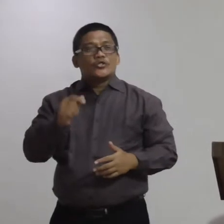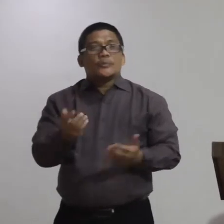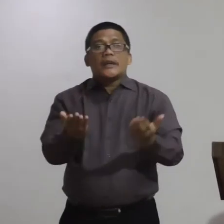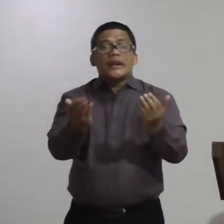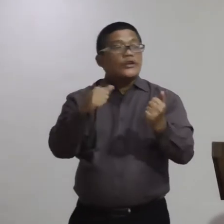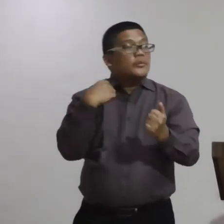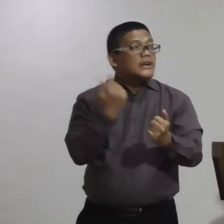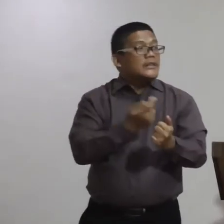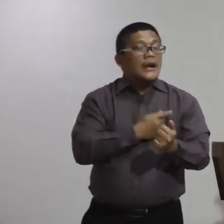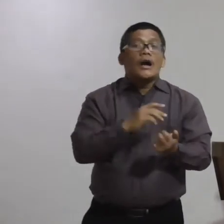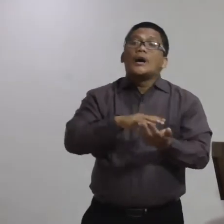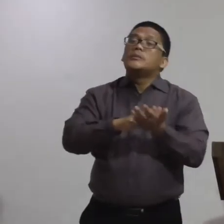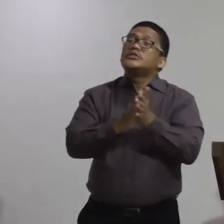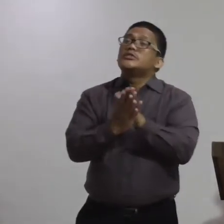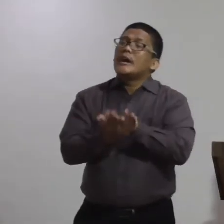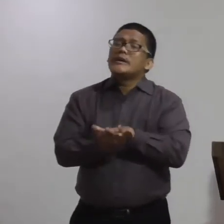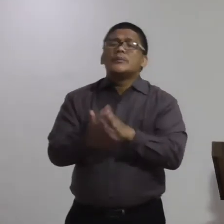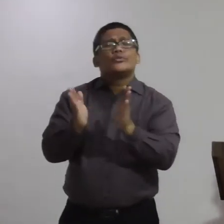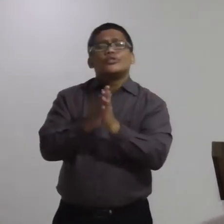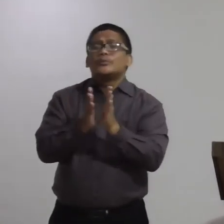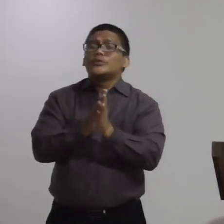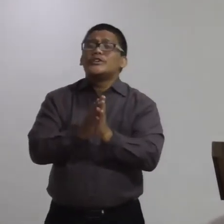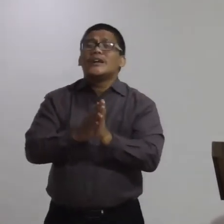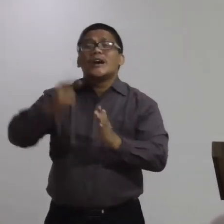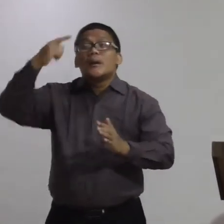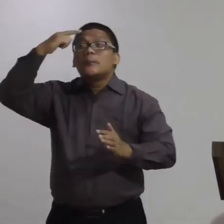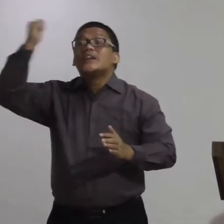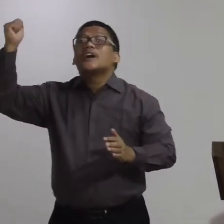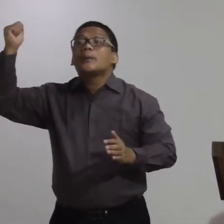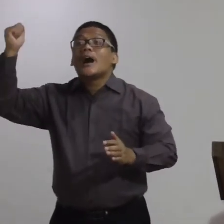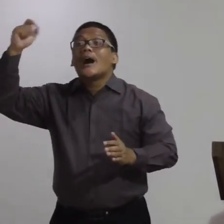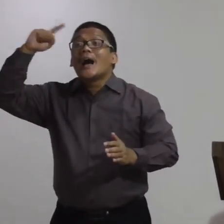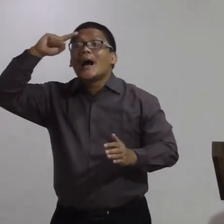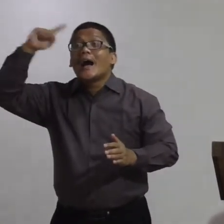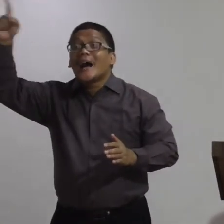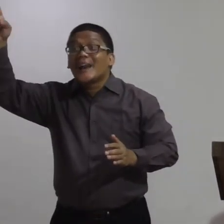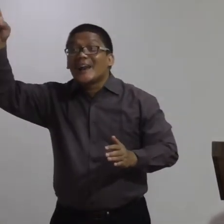hidup kita ini menjadi puji-pujian bagi Allah.